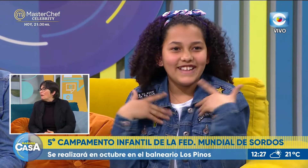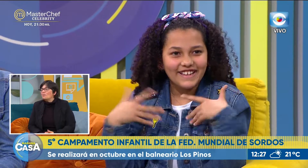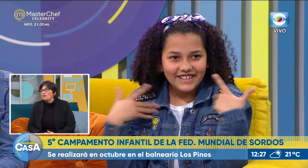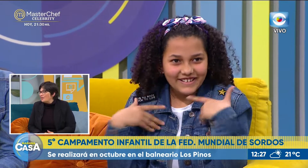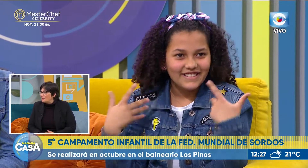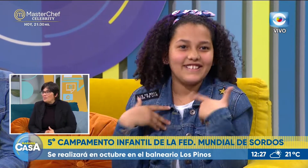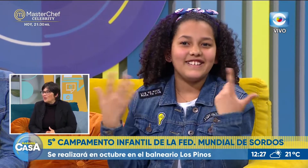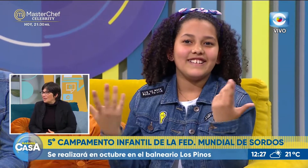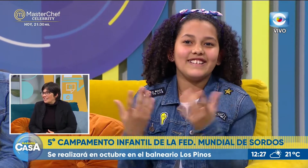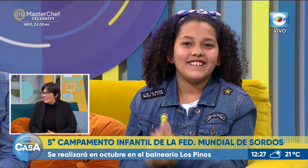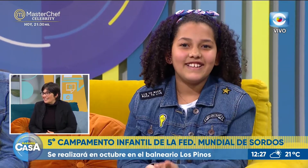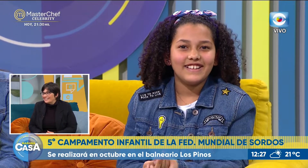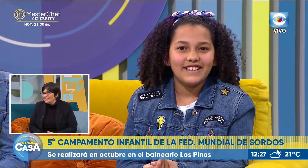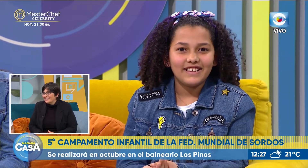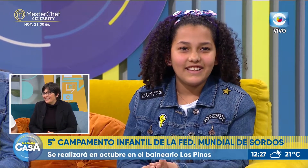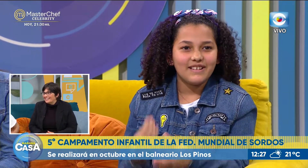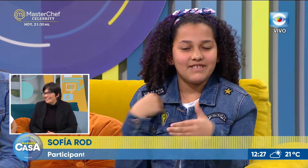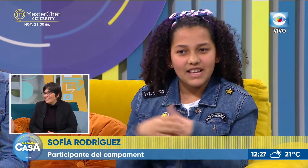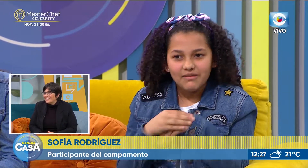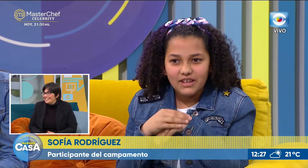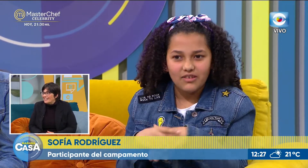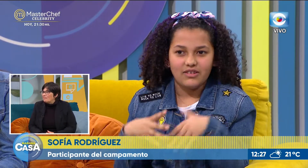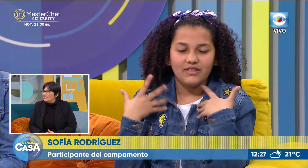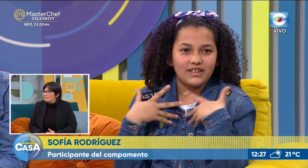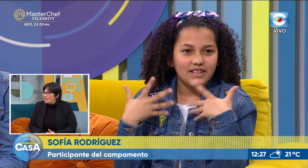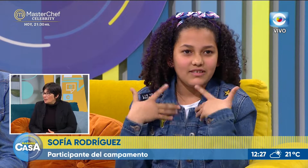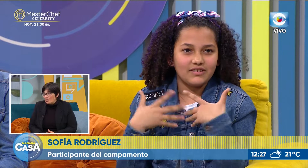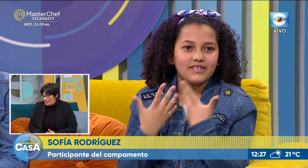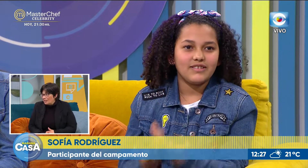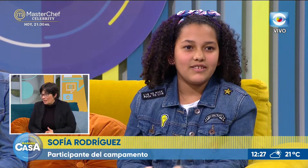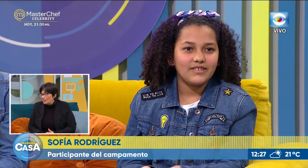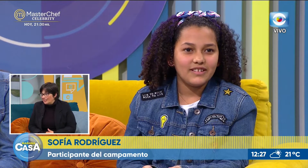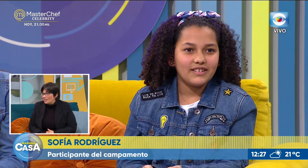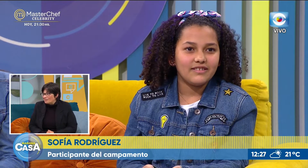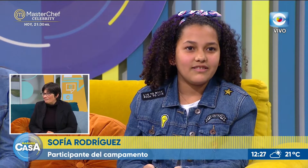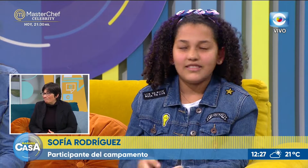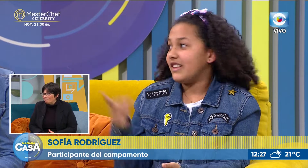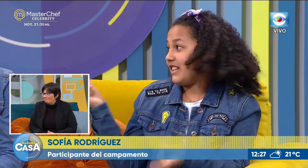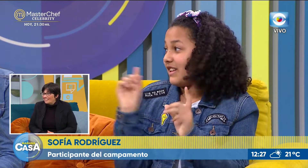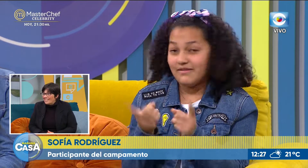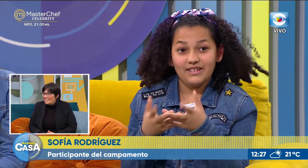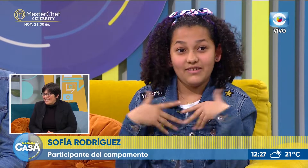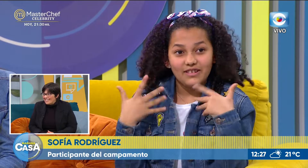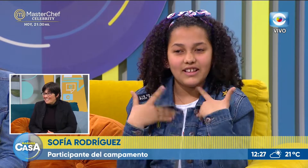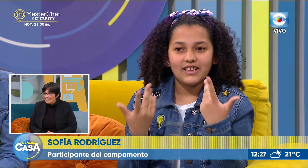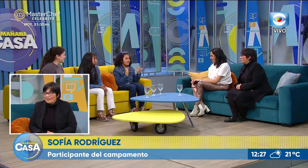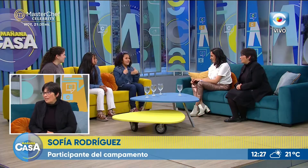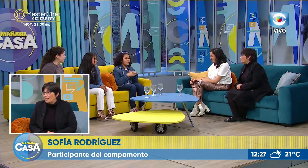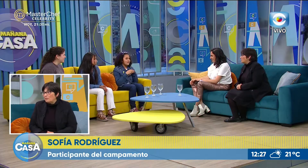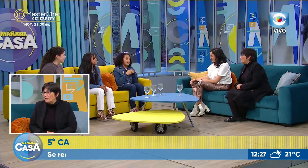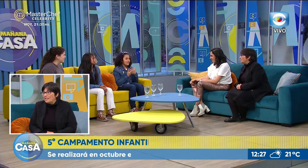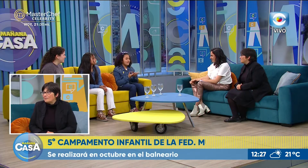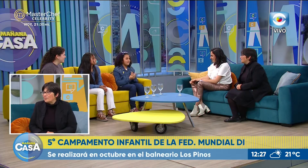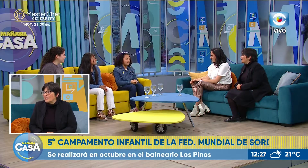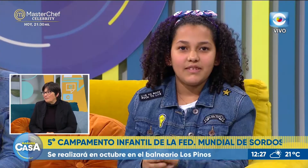Estaba muy feliz, muy contenta. Mis amigos también estaban contentos. Y ella también